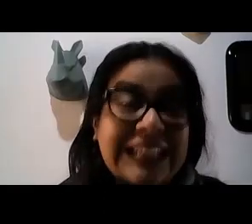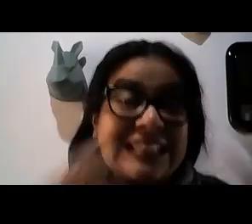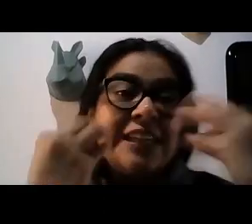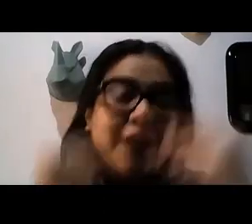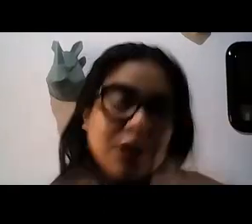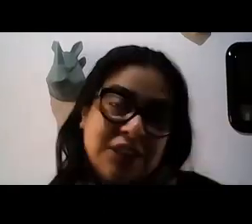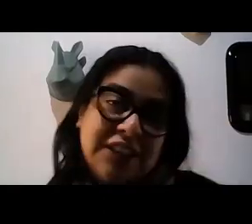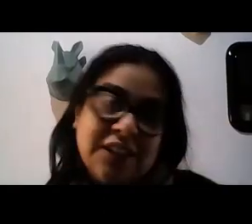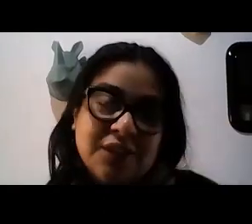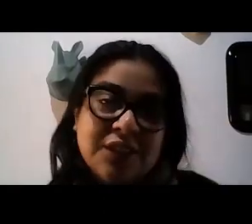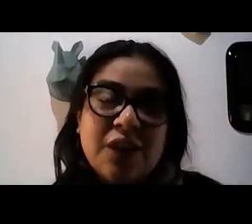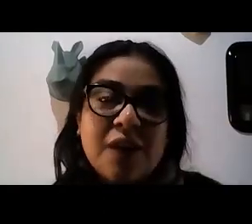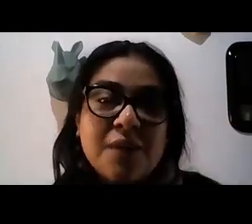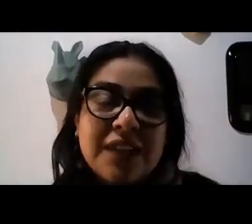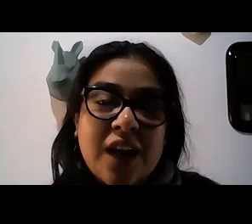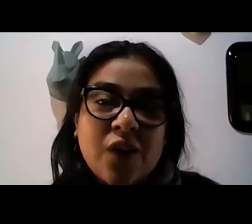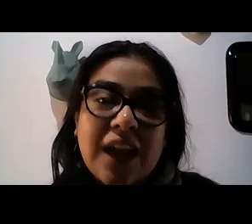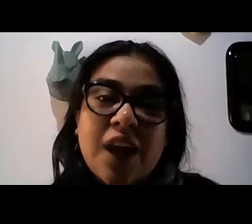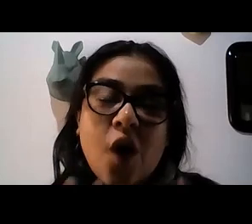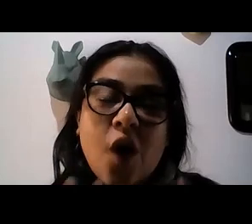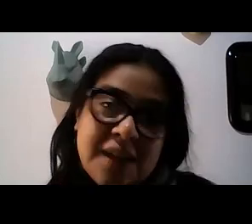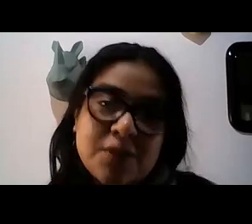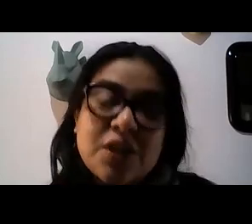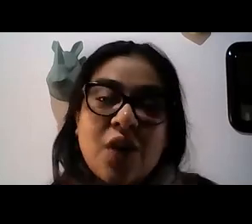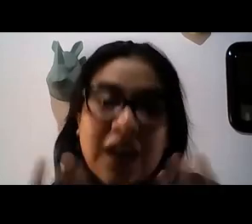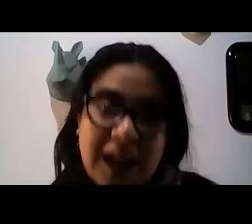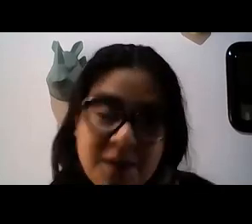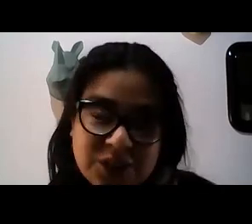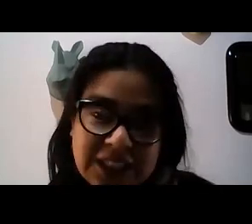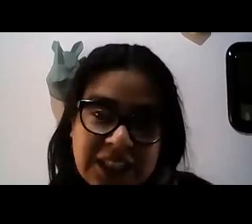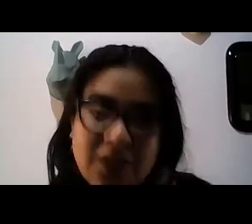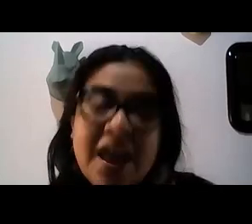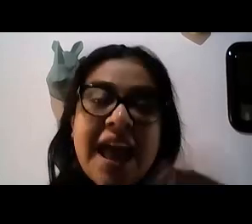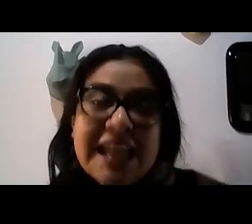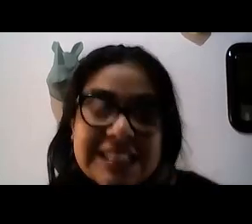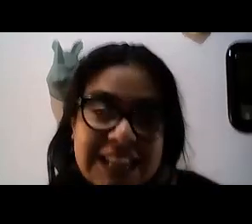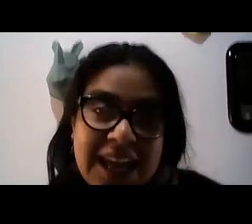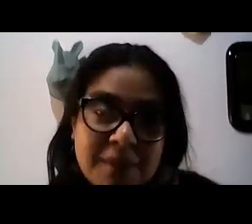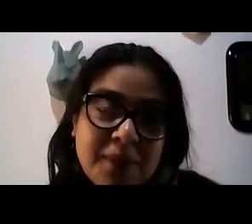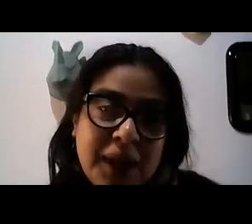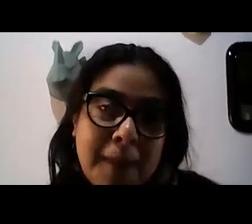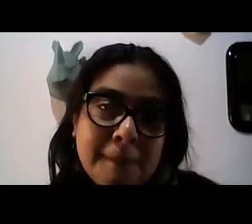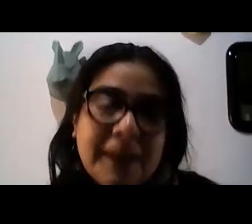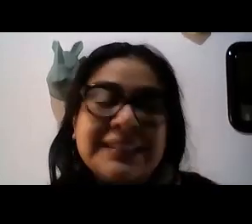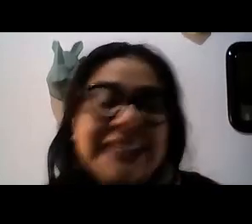que recibe contenido, sino una comunidad con la que codiseñamos y co-creamos contenido. Este es el ejemplo,